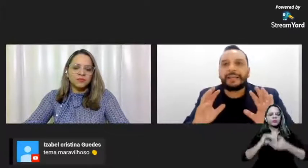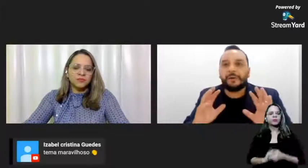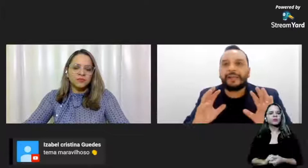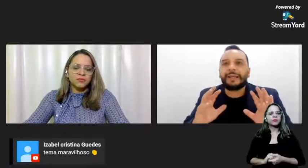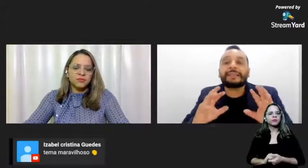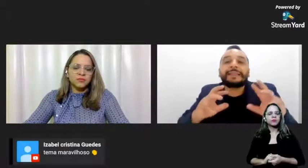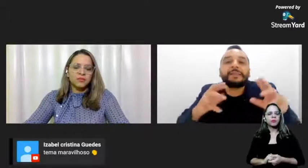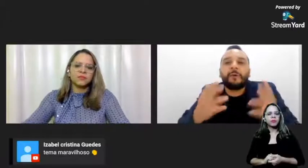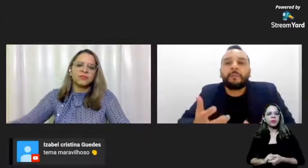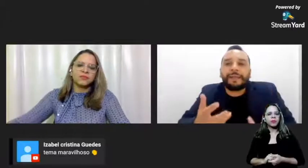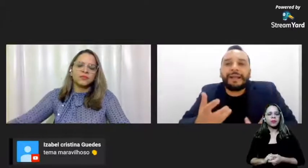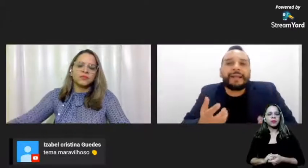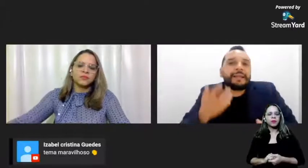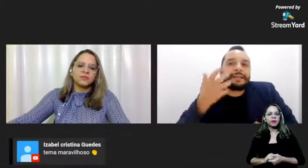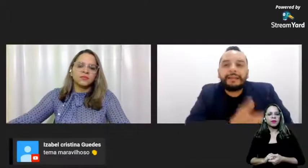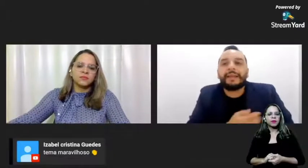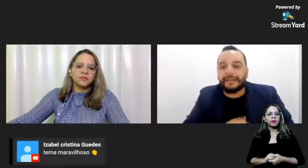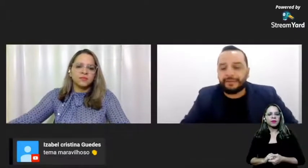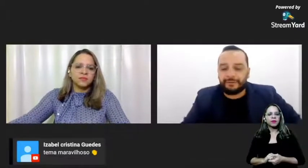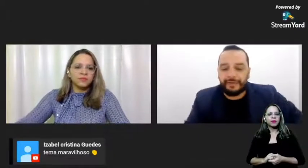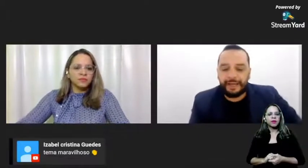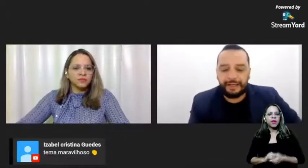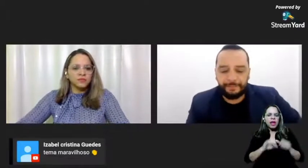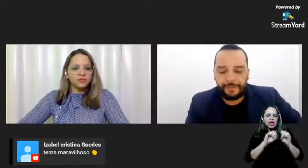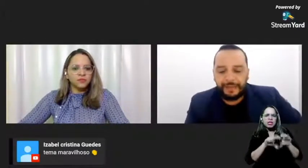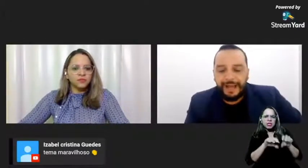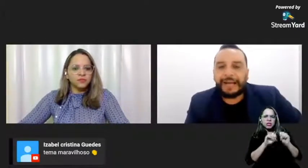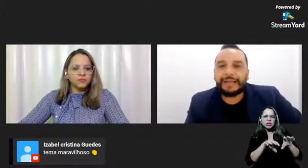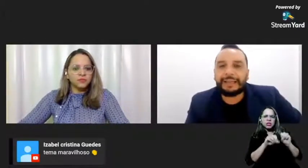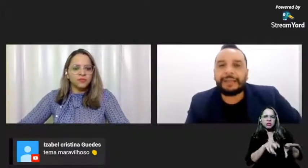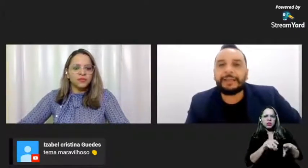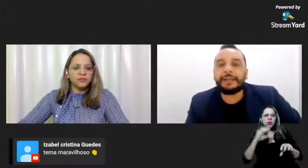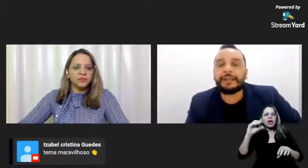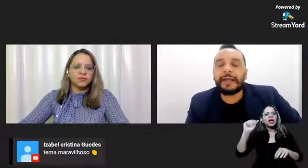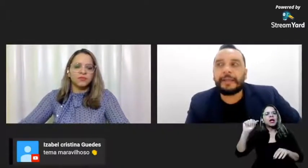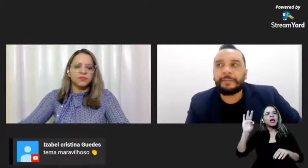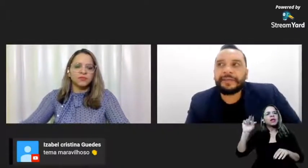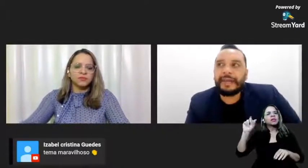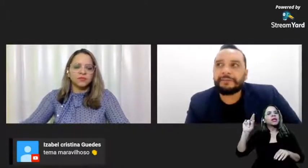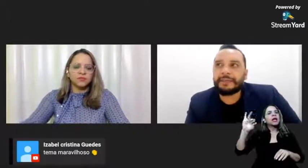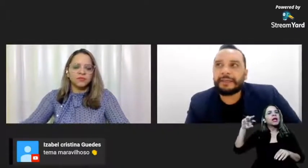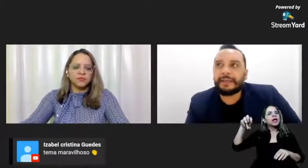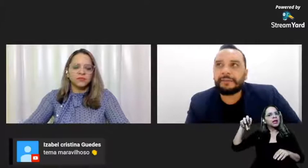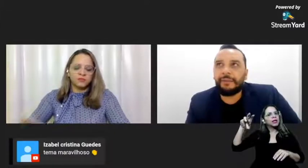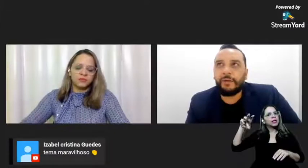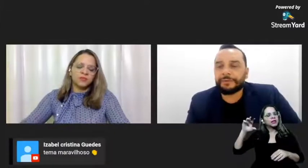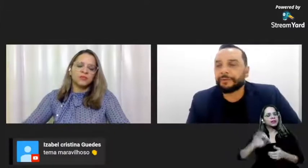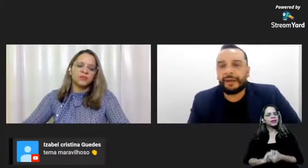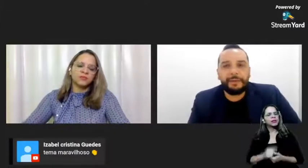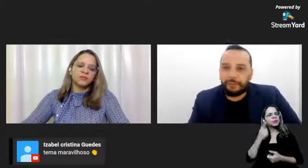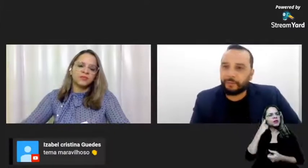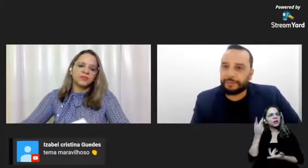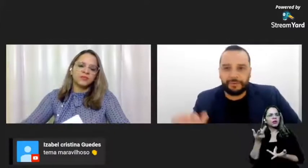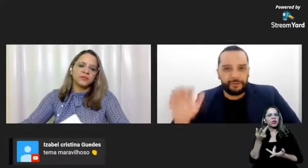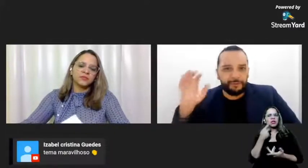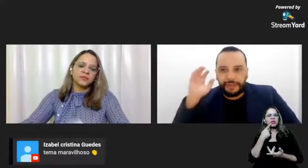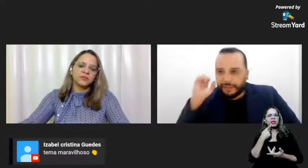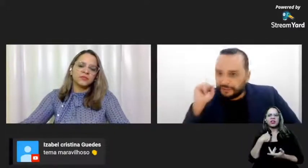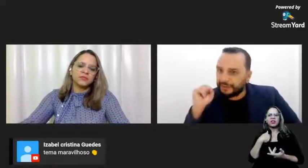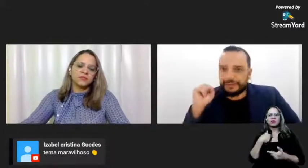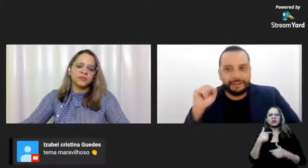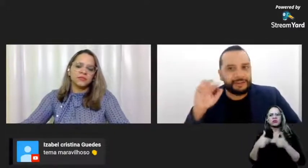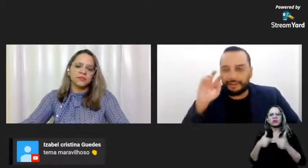Quando ela ensinou para a Catarine, que é da Noruega, a Catarine, ela pensava assim, bom, eu não trabalho com